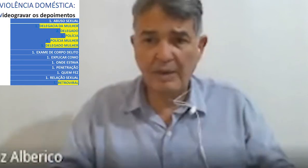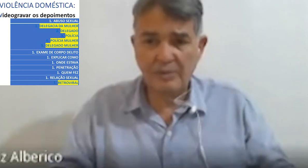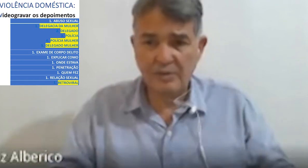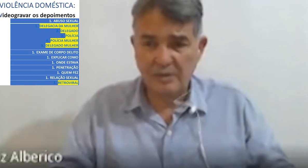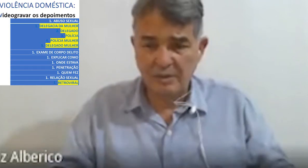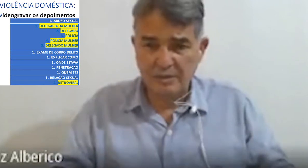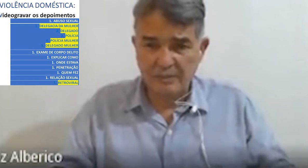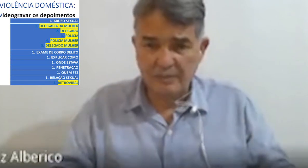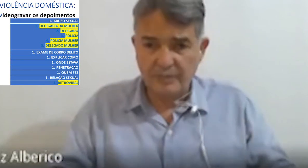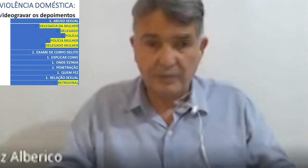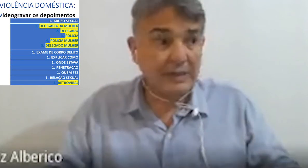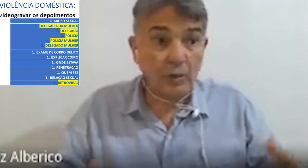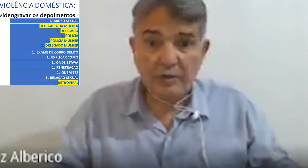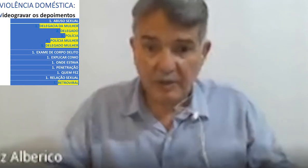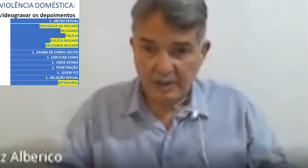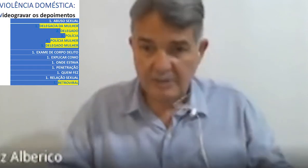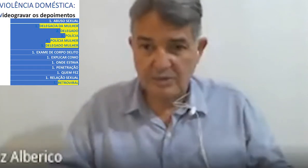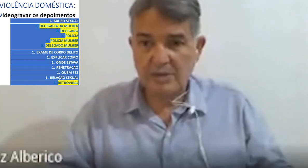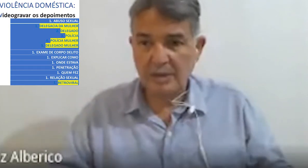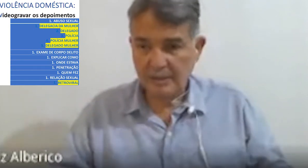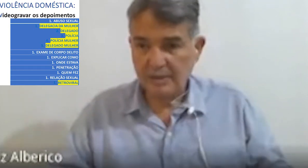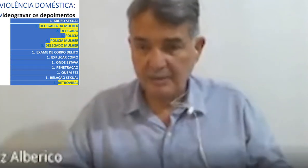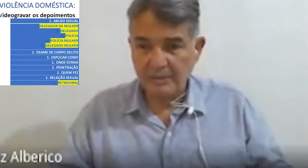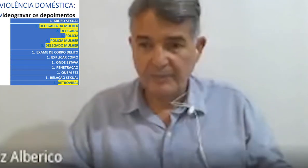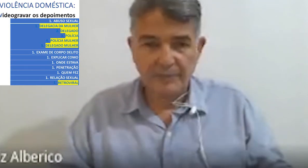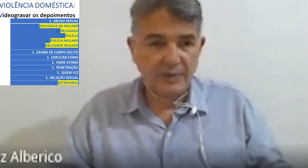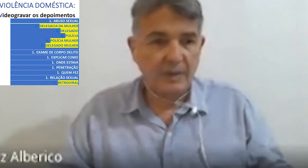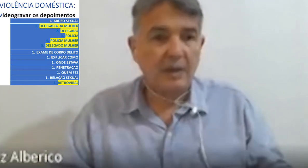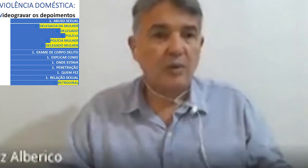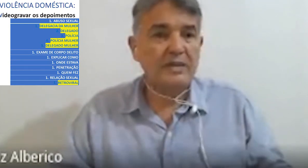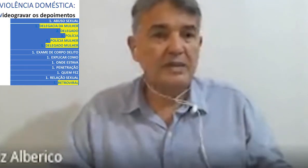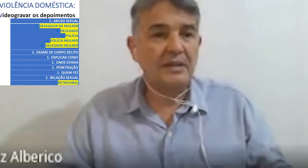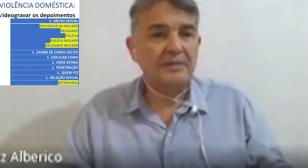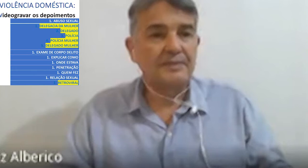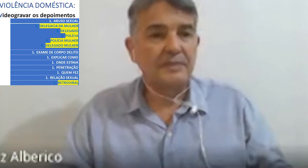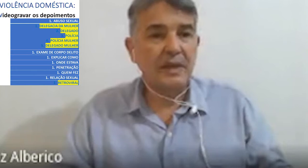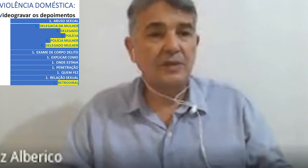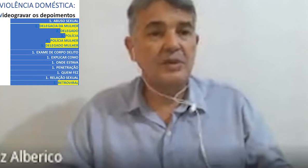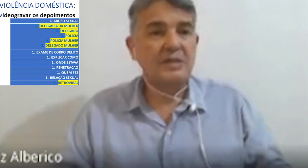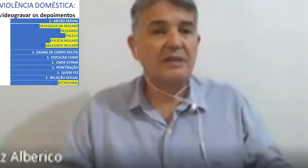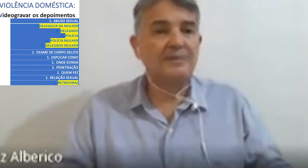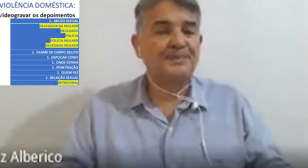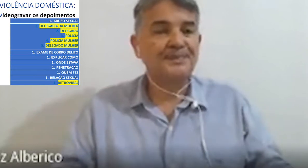trabalhos, vai estar convivendo nessa sociedade enlouquecida, adoecida.